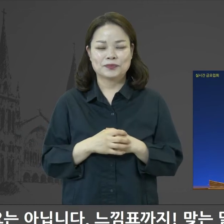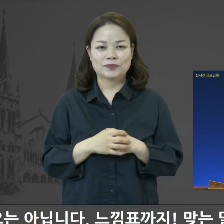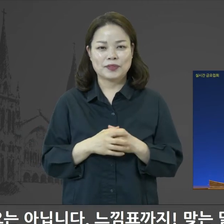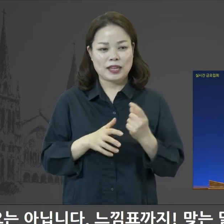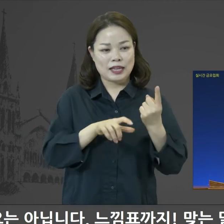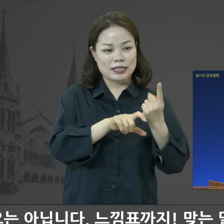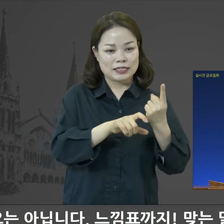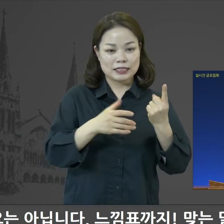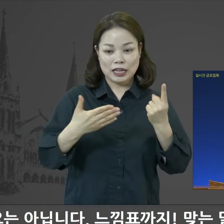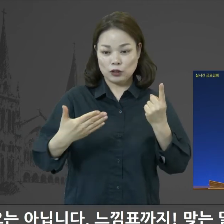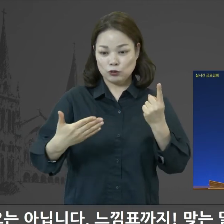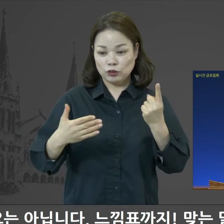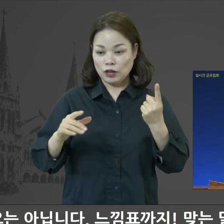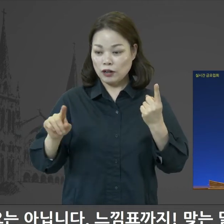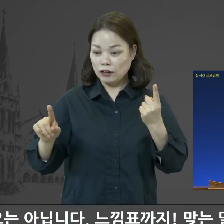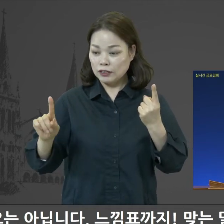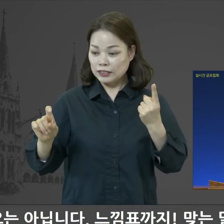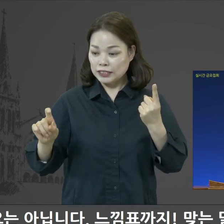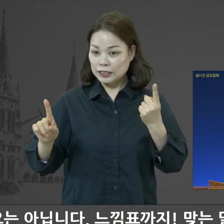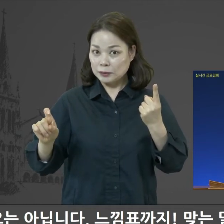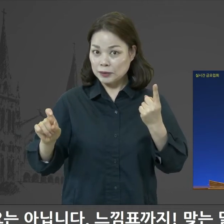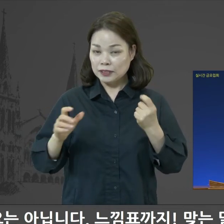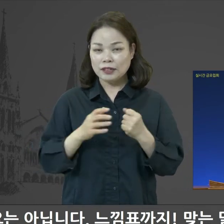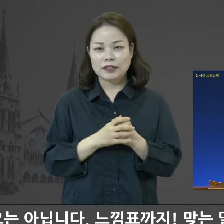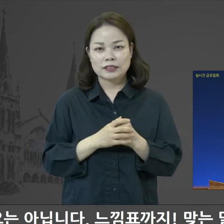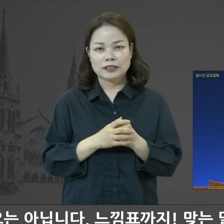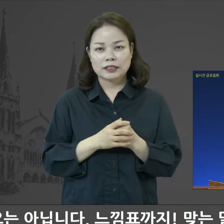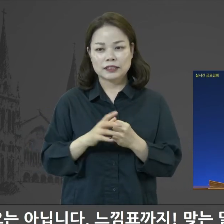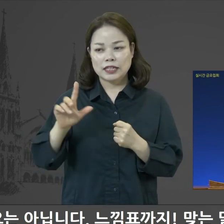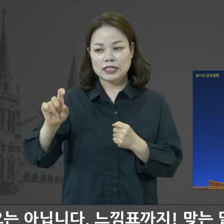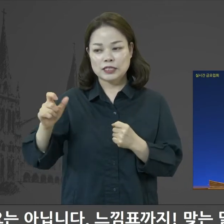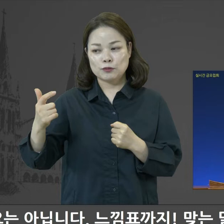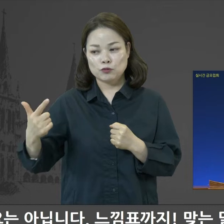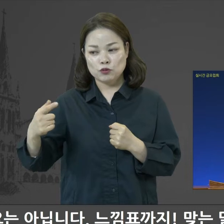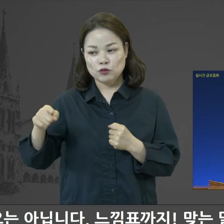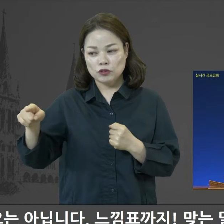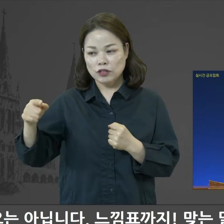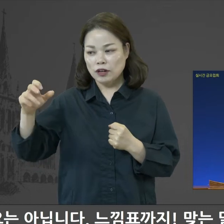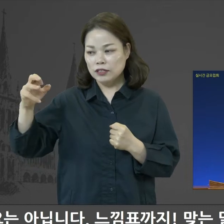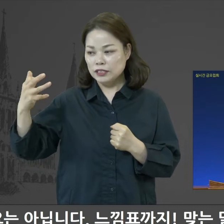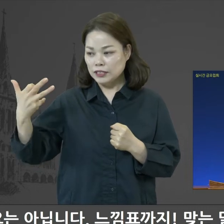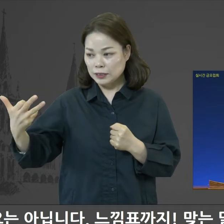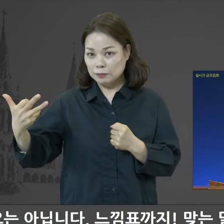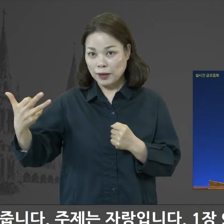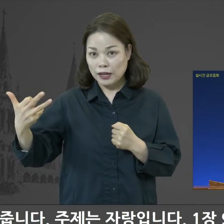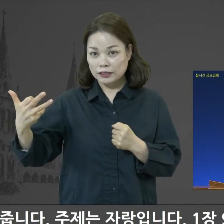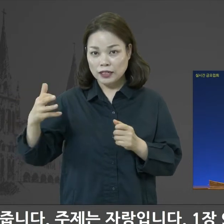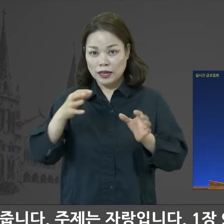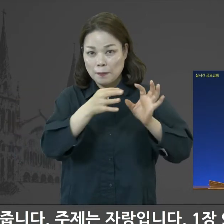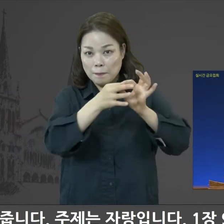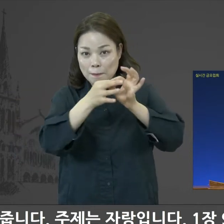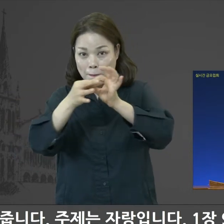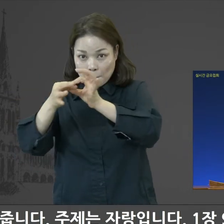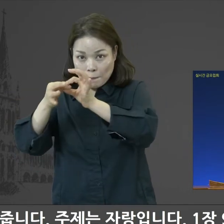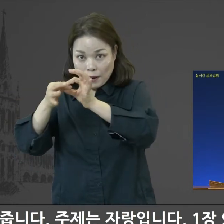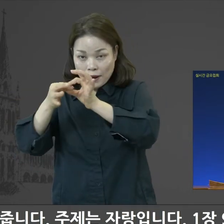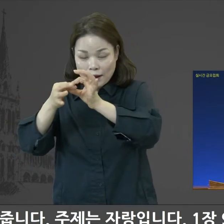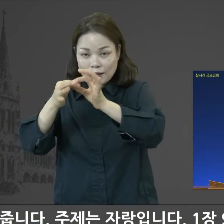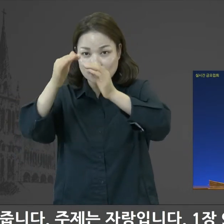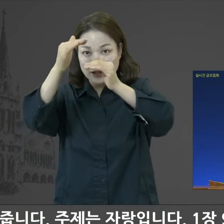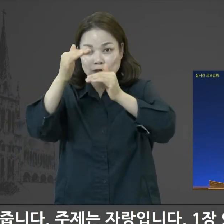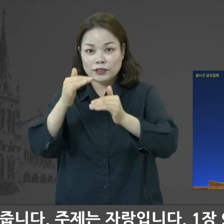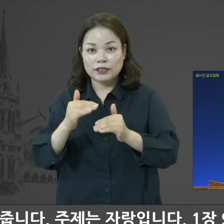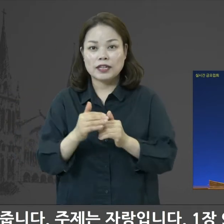1장 9절에서 11절을 다 다루고 아마도 16절에서 18절까지를 붙여서 연결해서 다루게 될